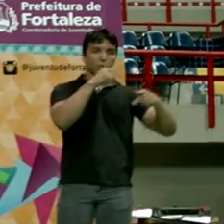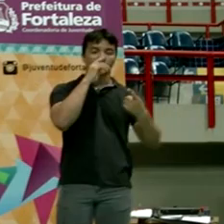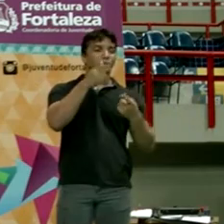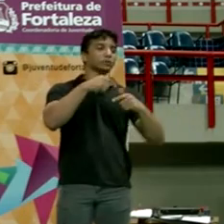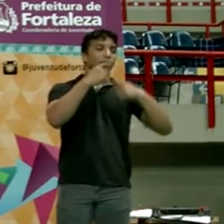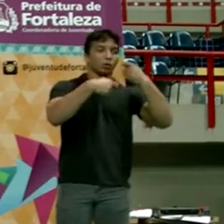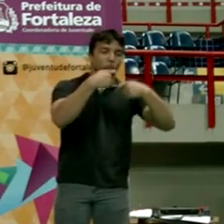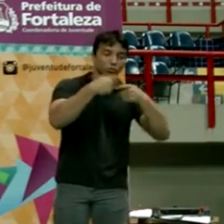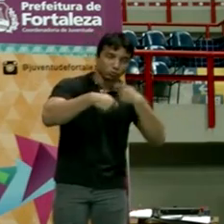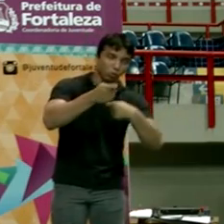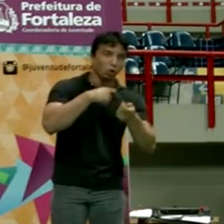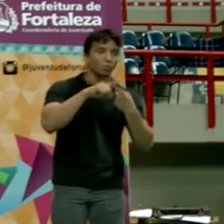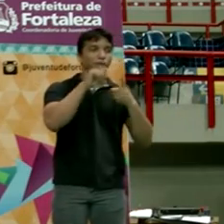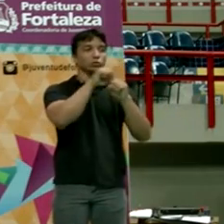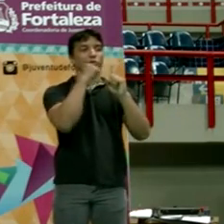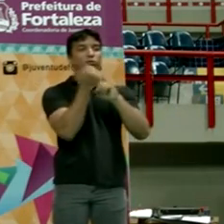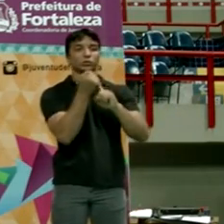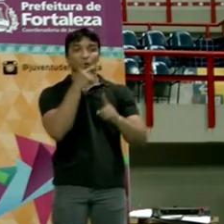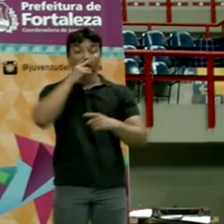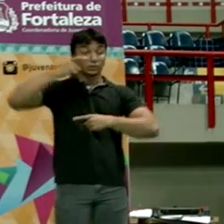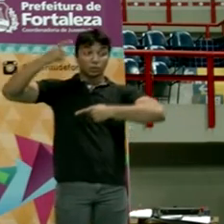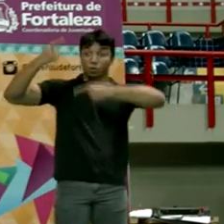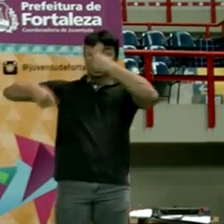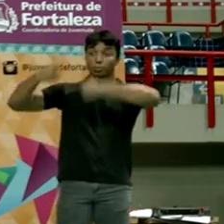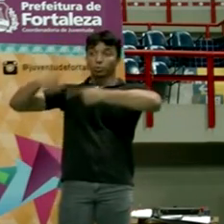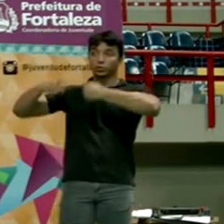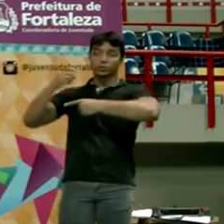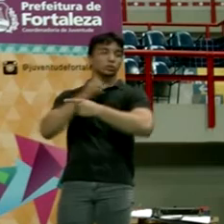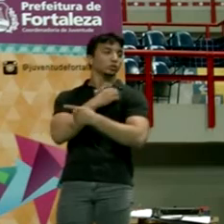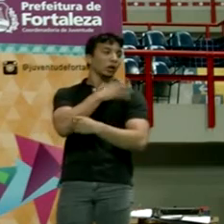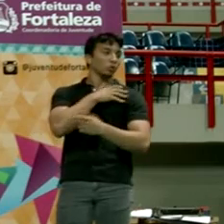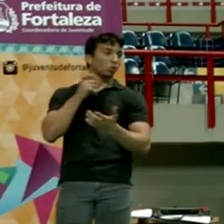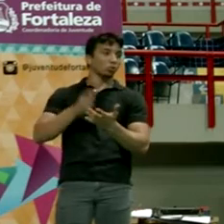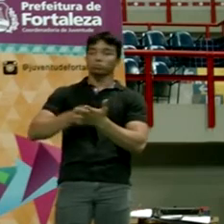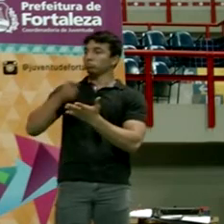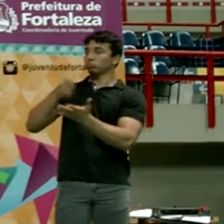questão econômica e social, na questão política, ele foi um ditador.